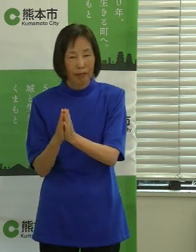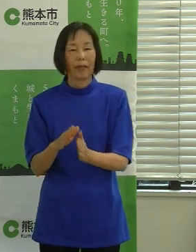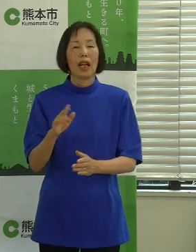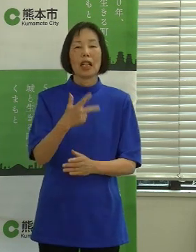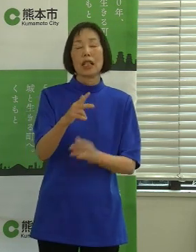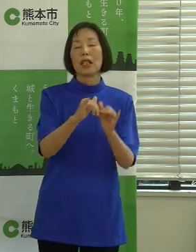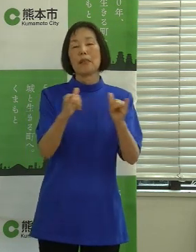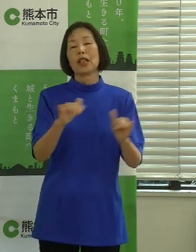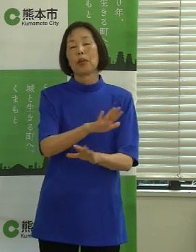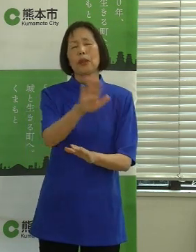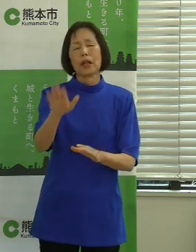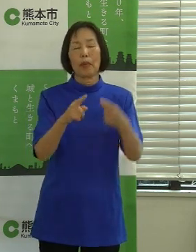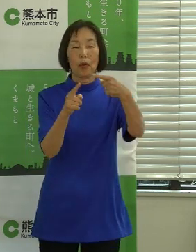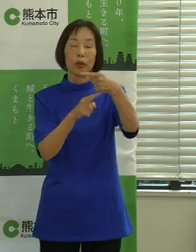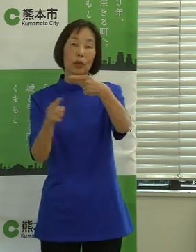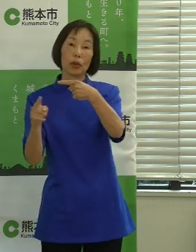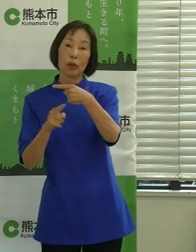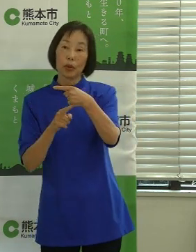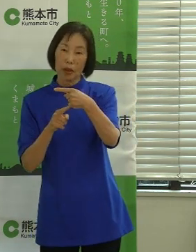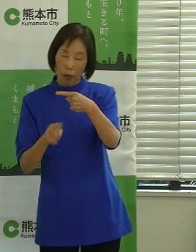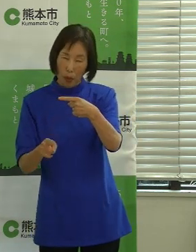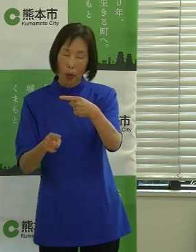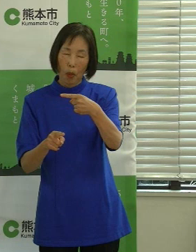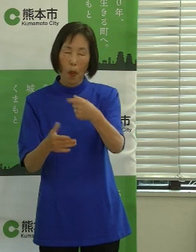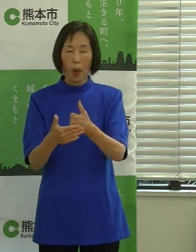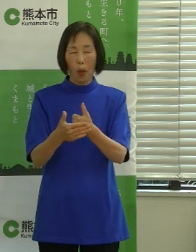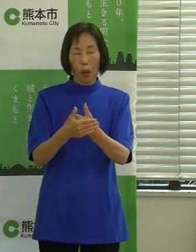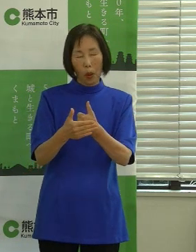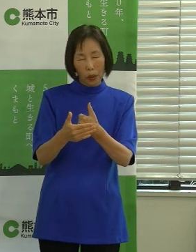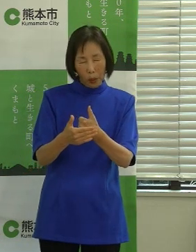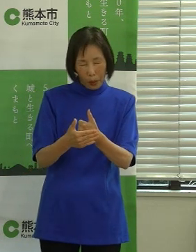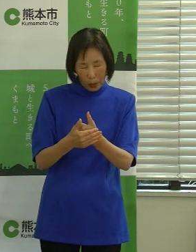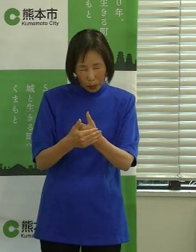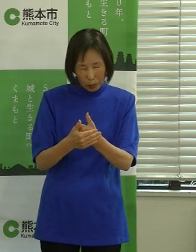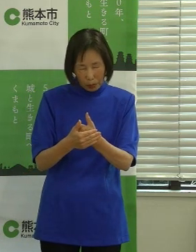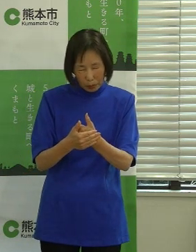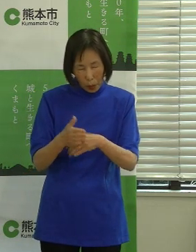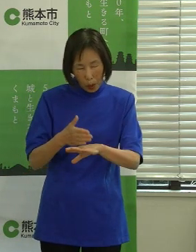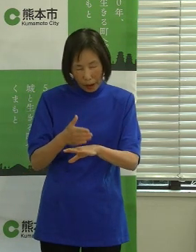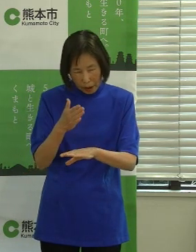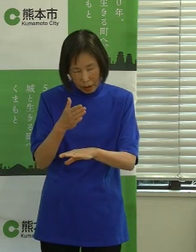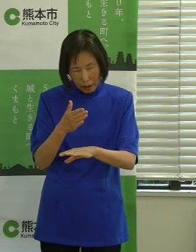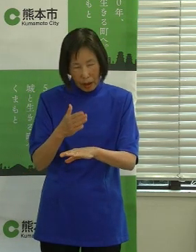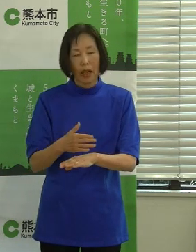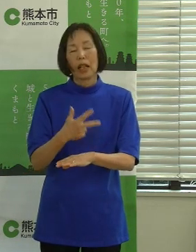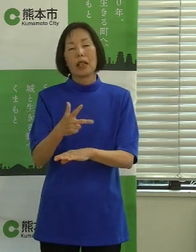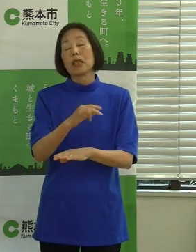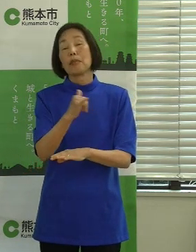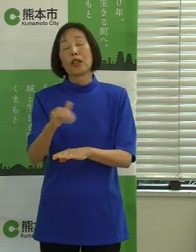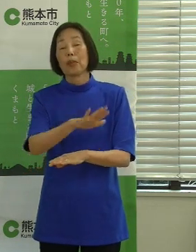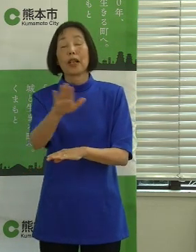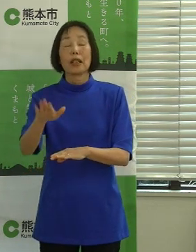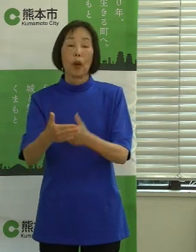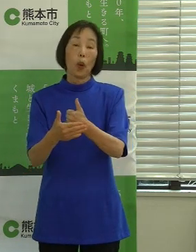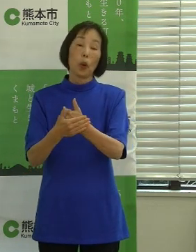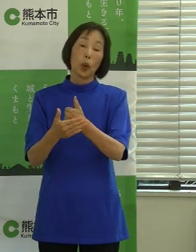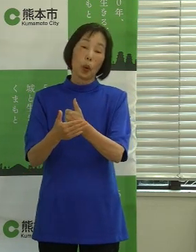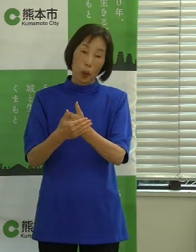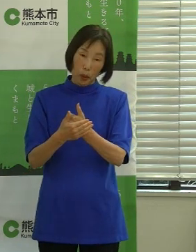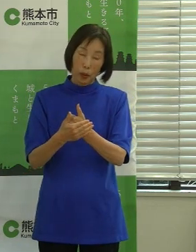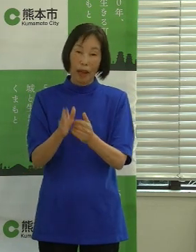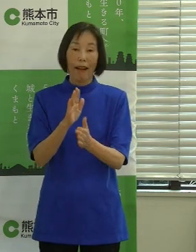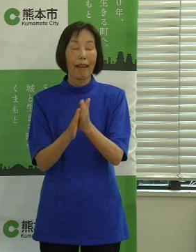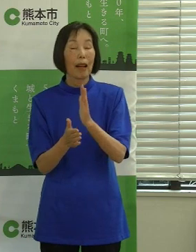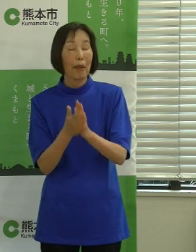の皆様お一人お一人のご協力によるものであり、市民の皆様のご協力に対しまして改め